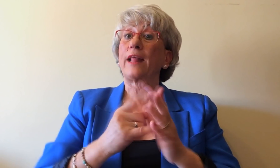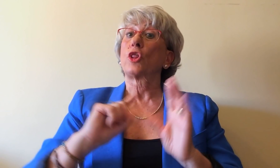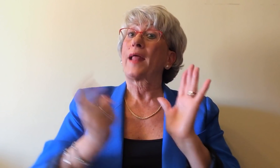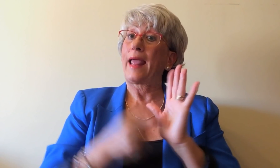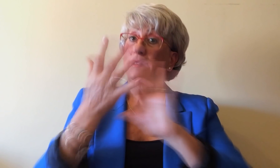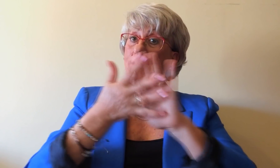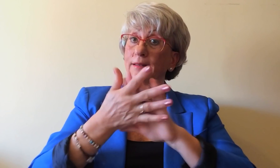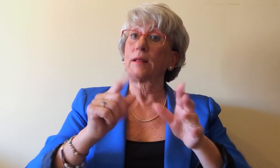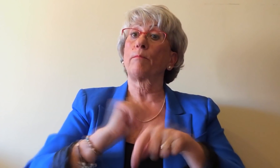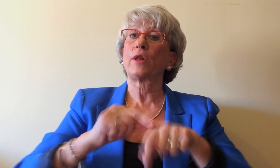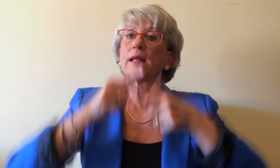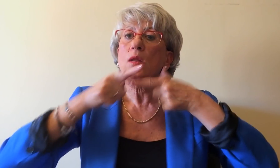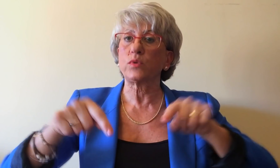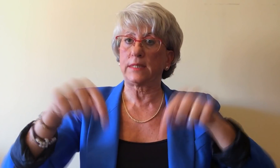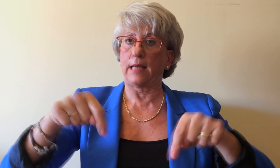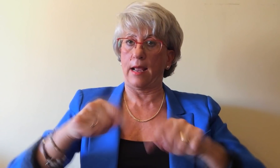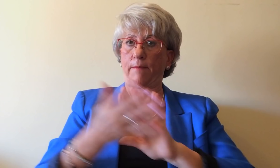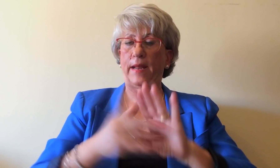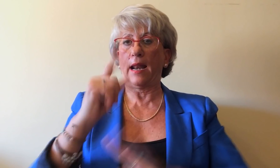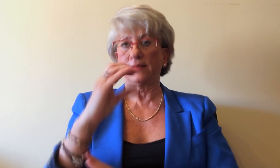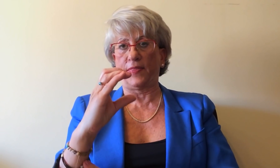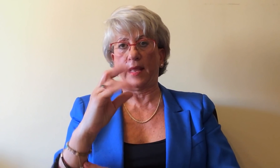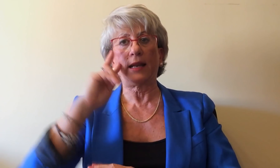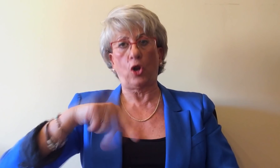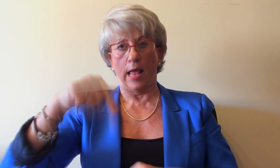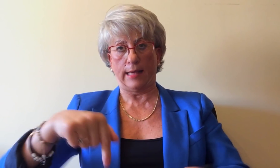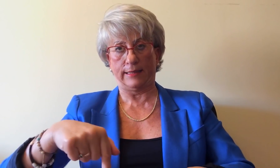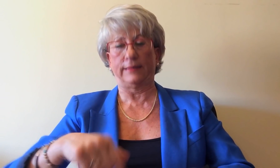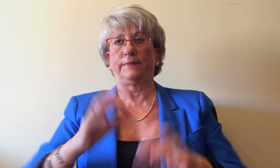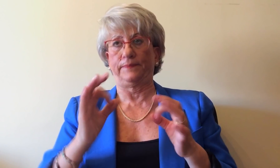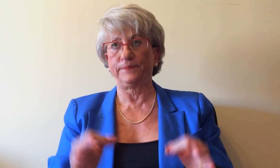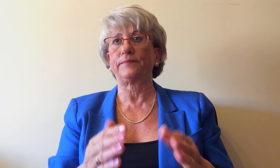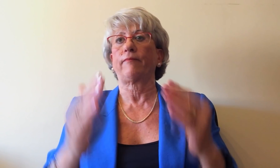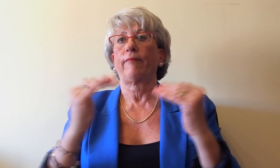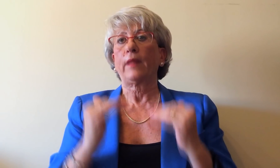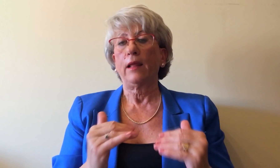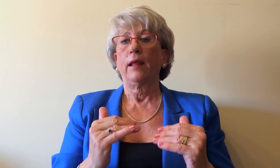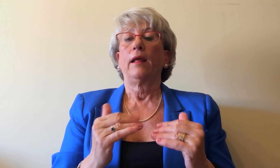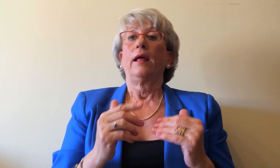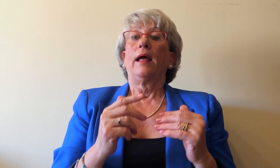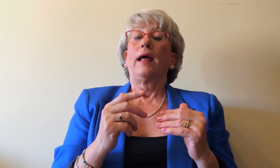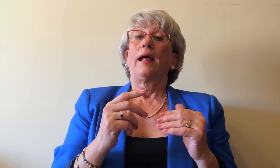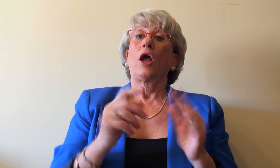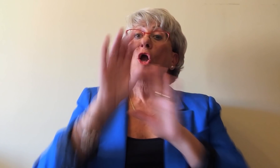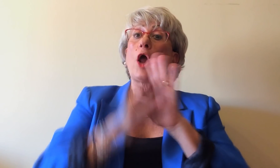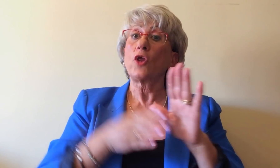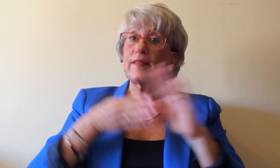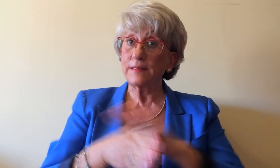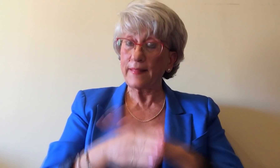També el projecte de llei de política lingüística per la llengua de signes catalana i el seu reconeixement. També